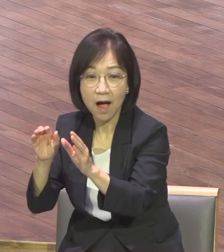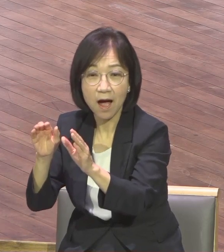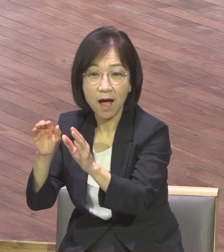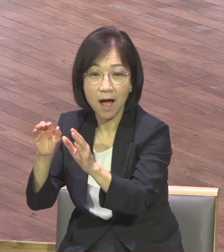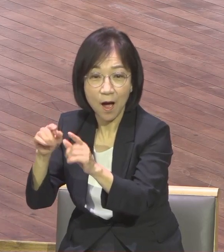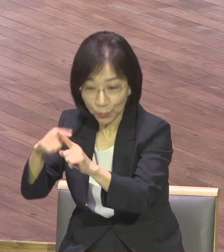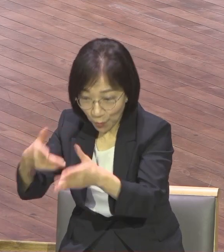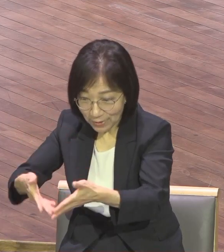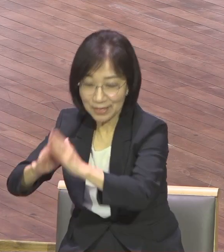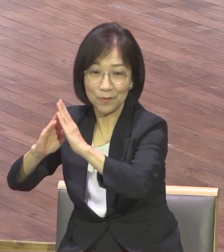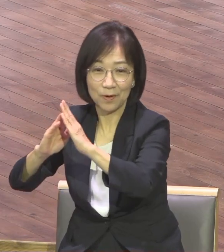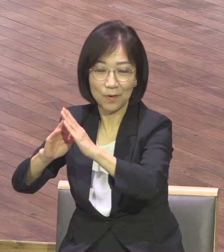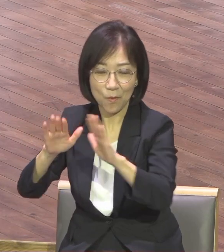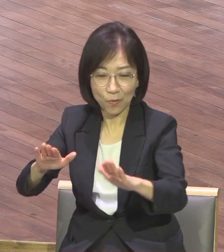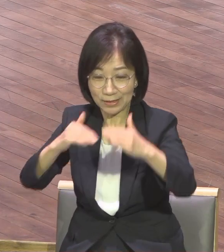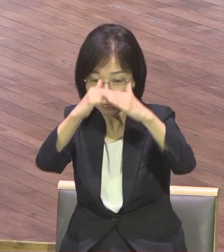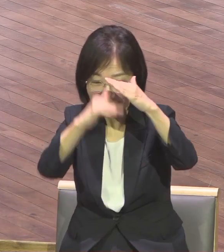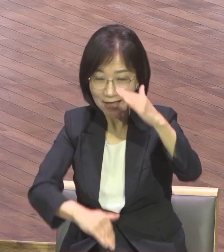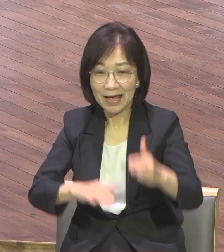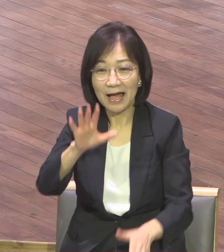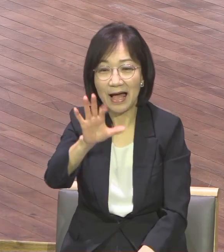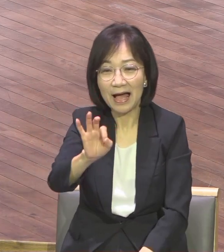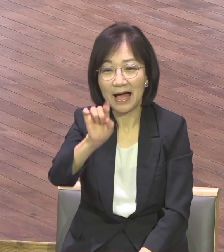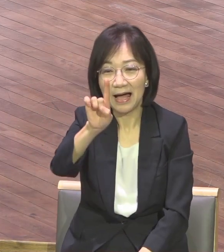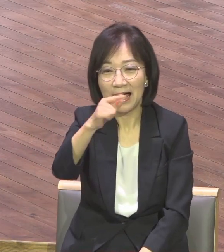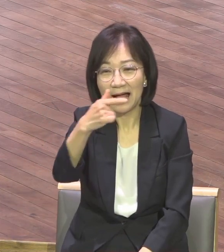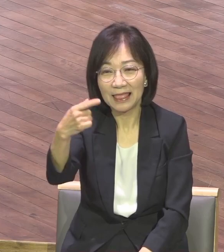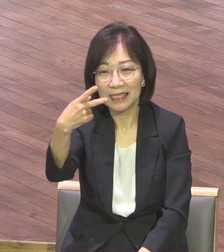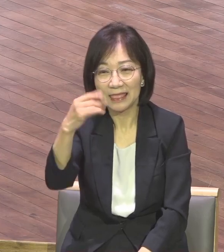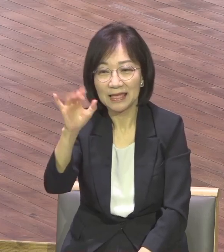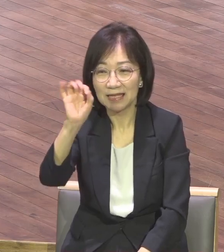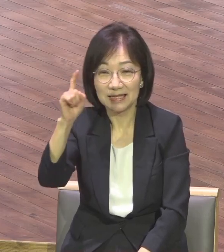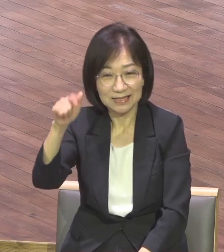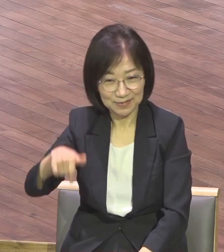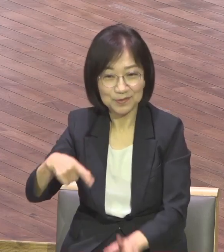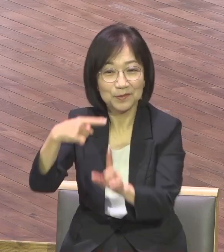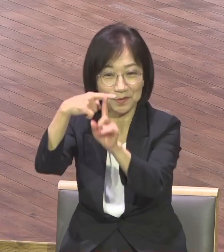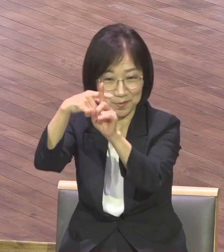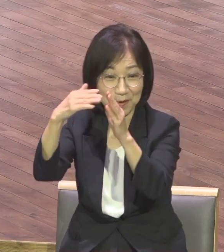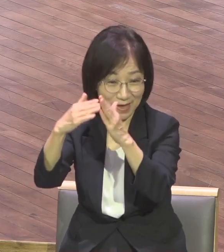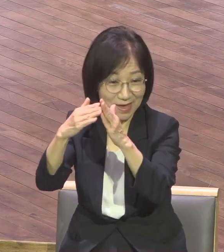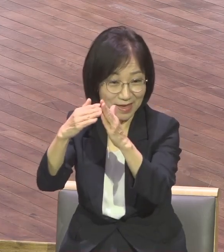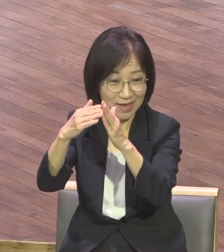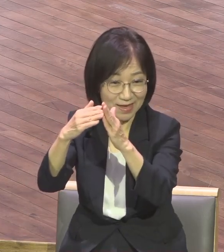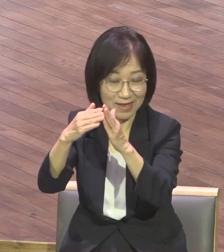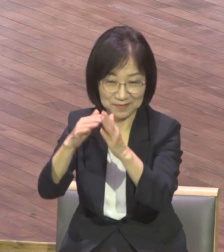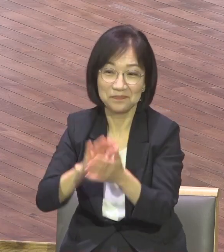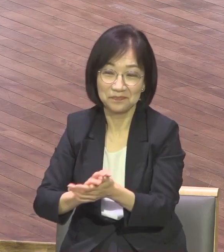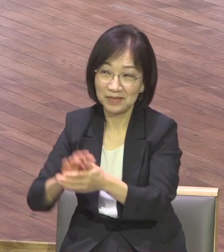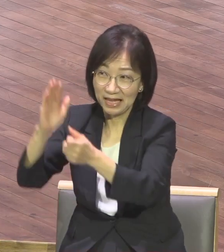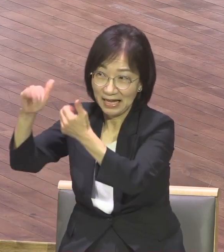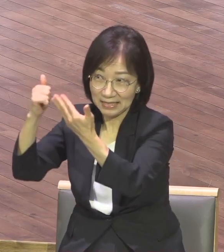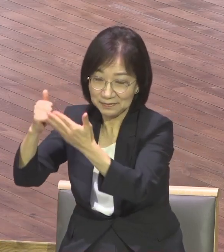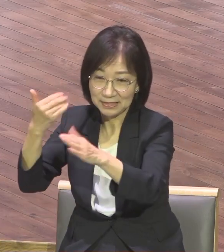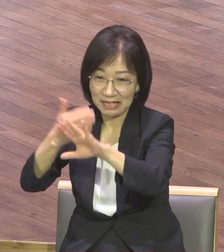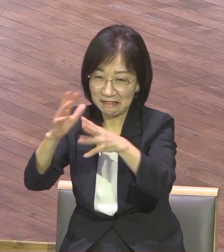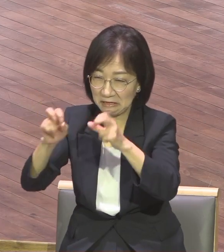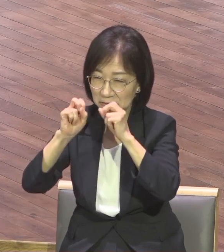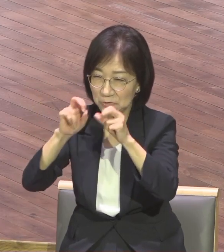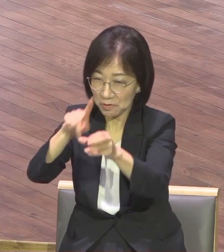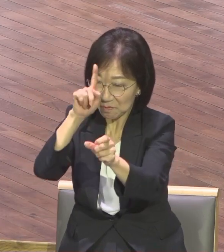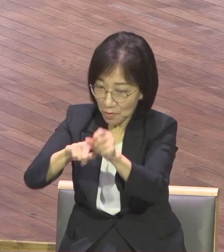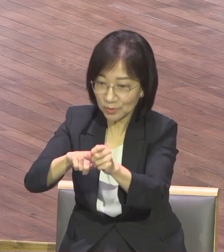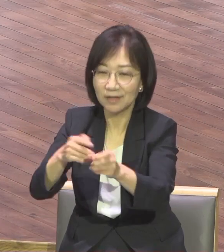본문의 안디옥 교회입니다. 이 안디옥 교회는 하나님께서 이방 선교를 위해서 세운 교회입니다. 예루살렘 교회가